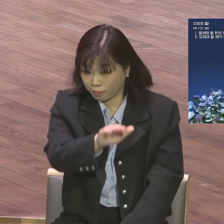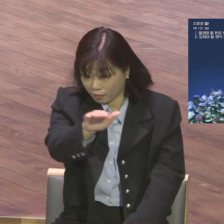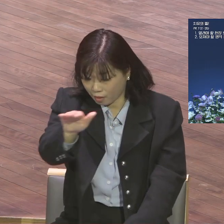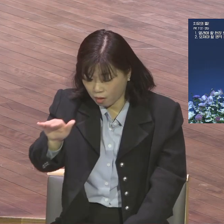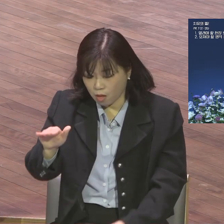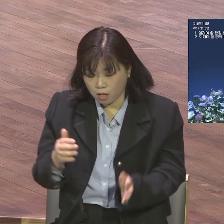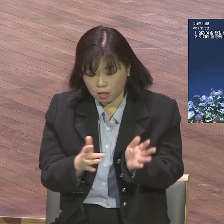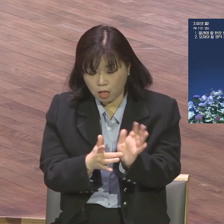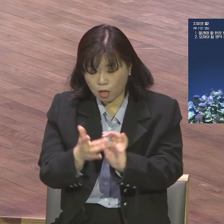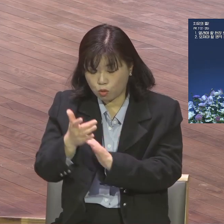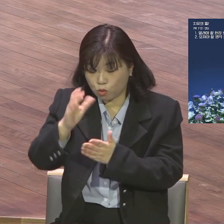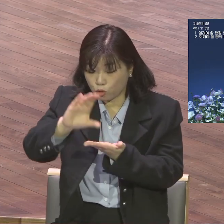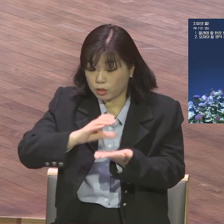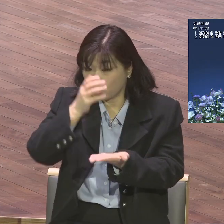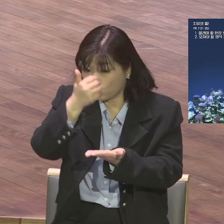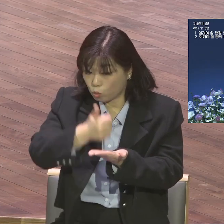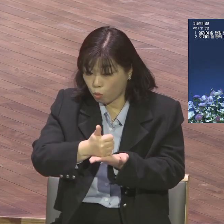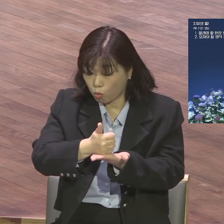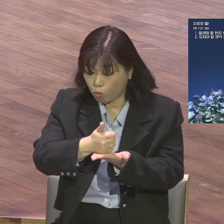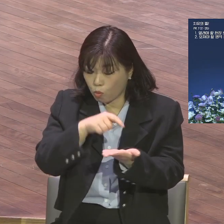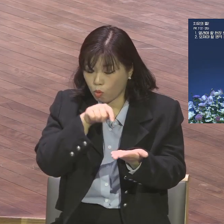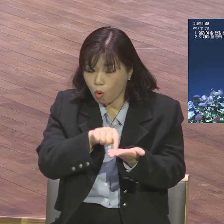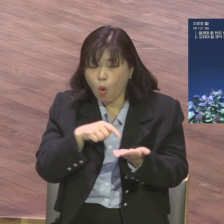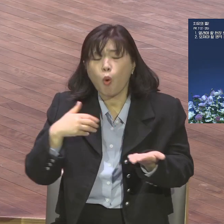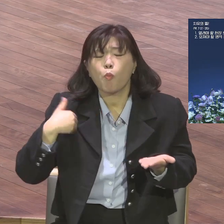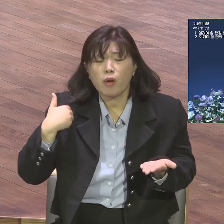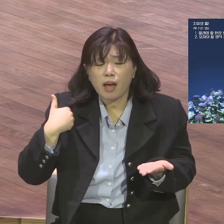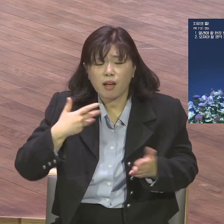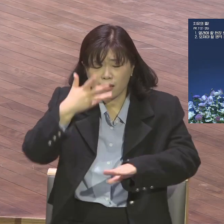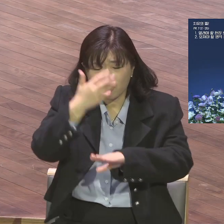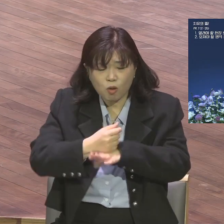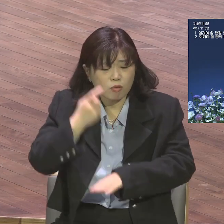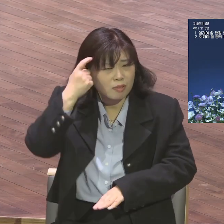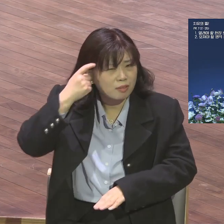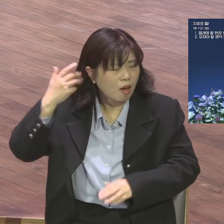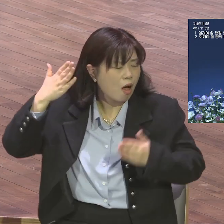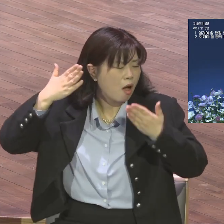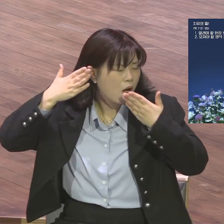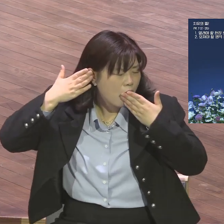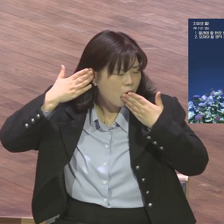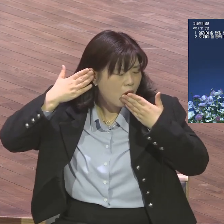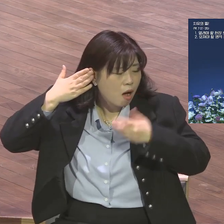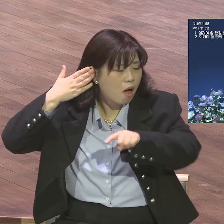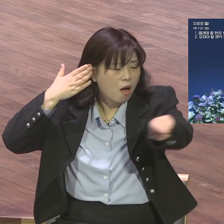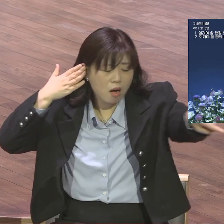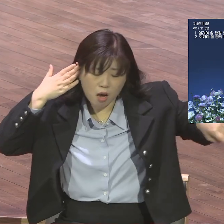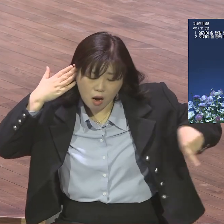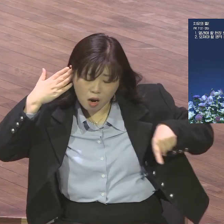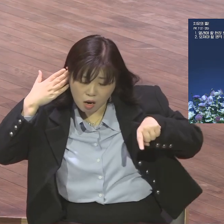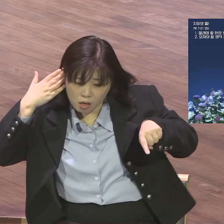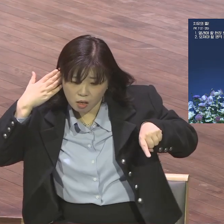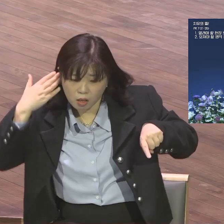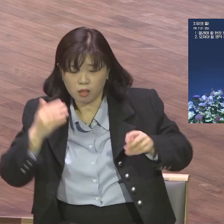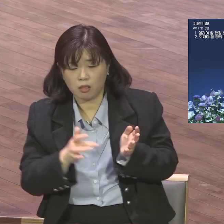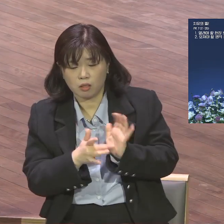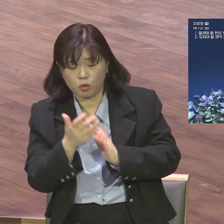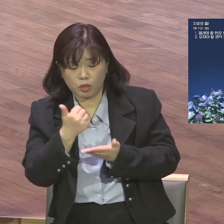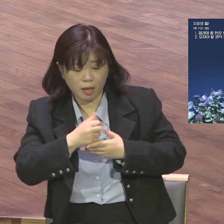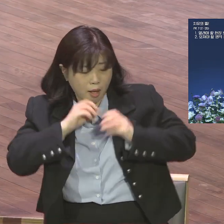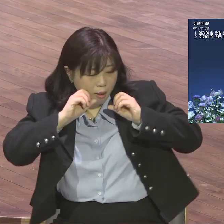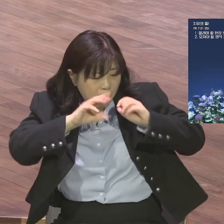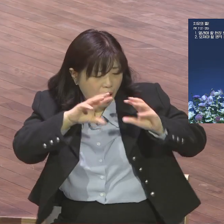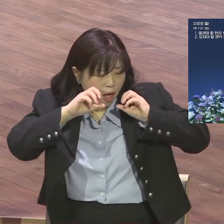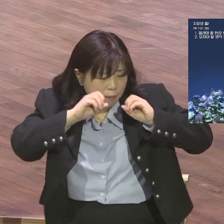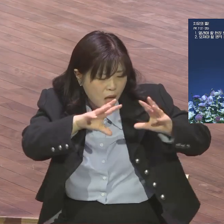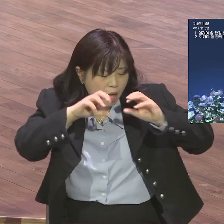사실 참복음을 받아들일 수 있도록. 오늘 본문의 병자는 직접 온 것이 아니잖아요. 이후